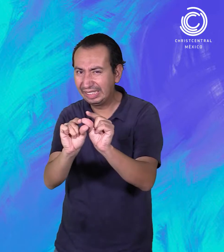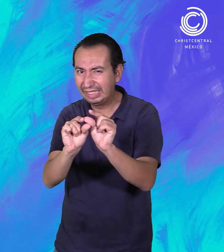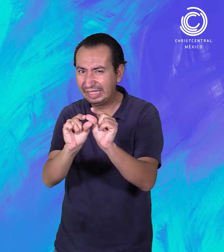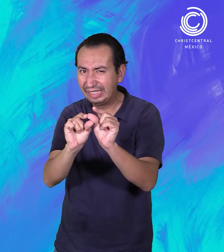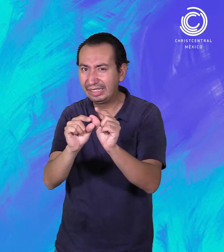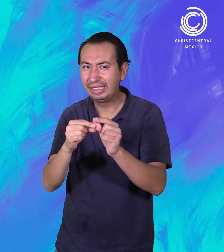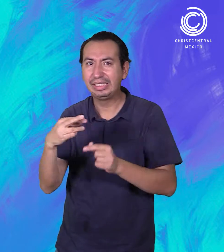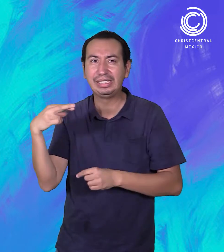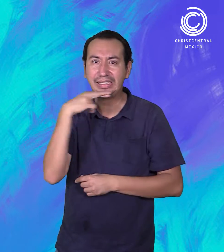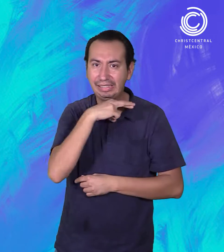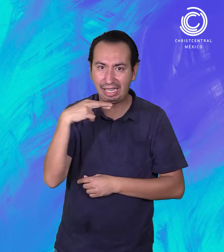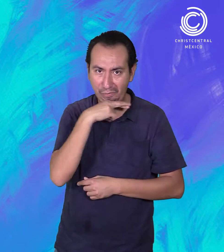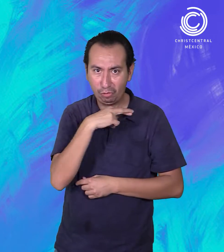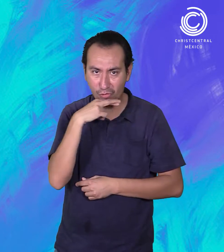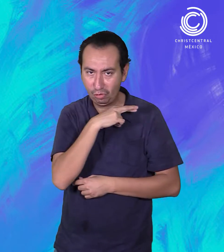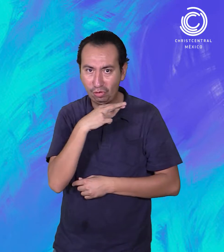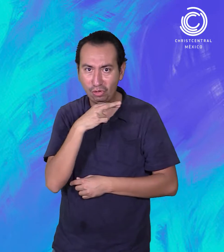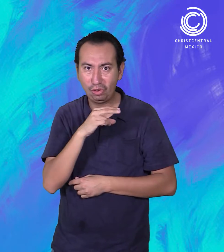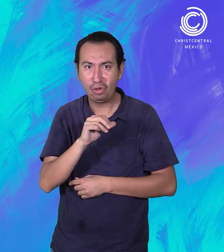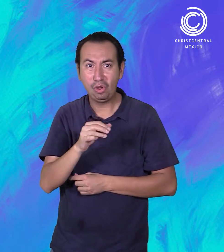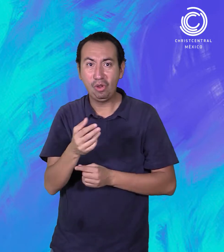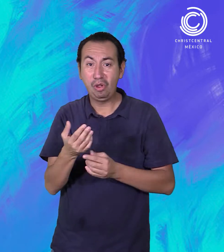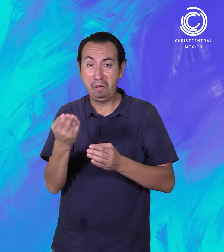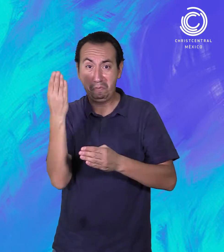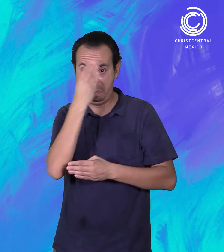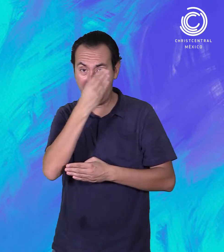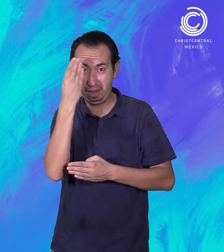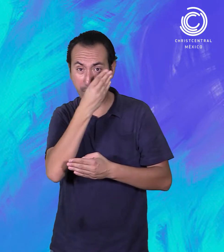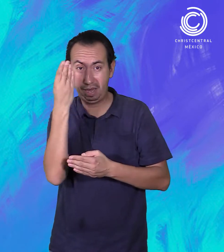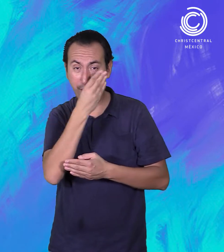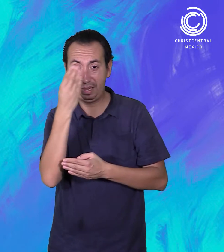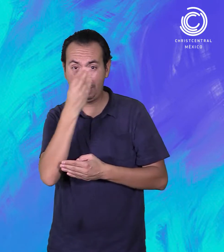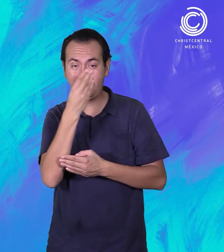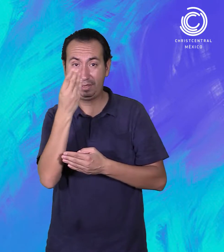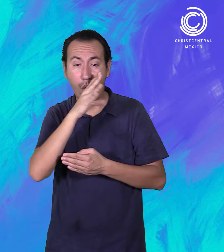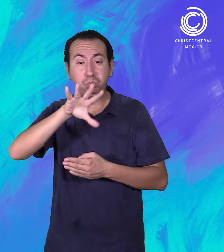que me acompañen rápidamente y nos regresamos completamente